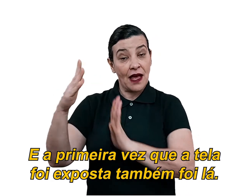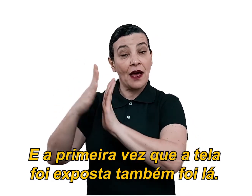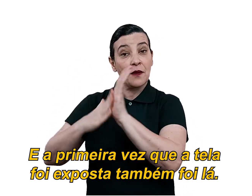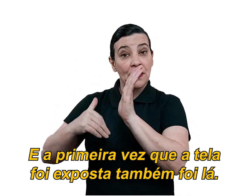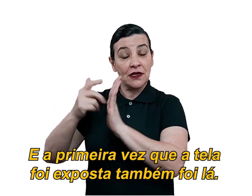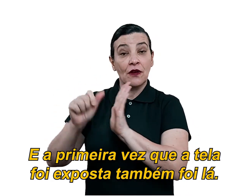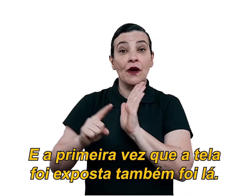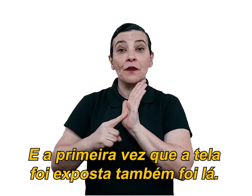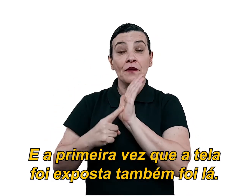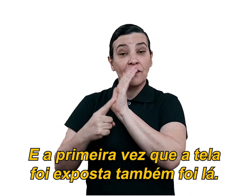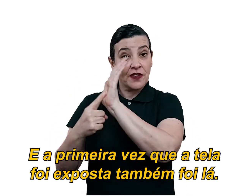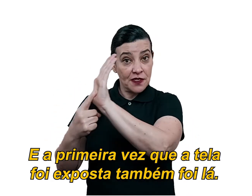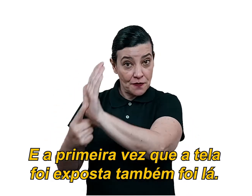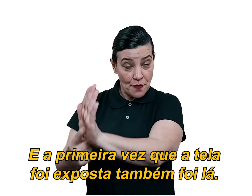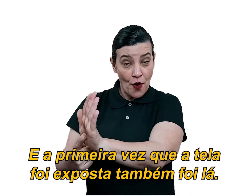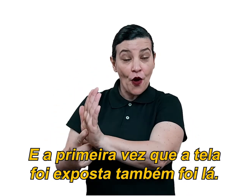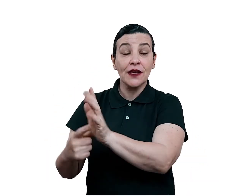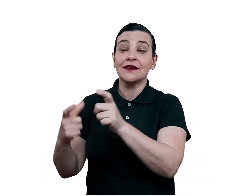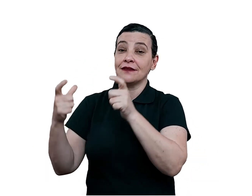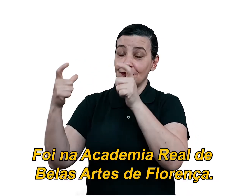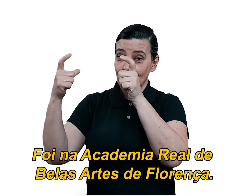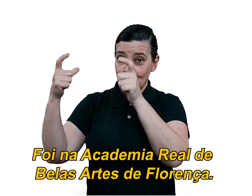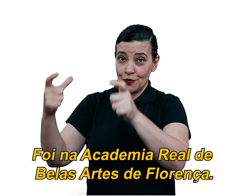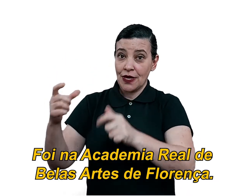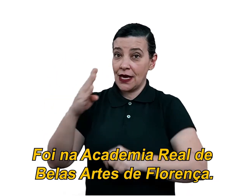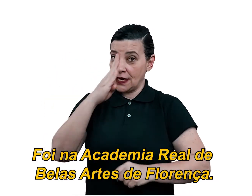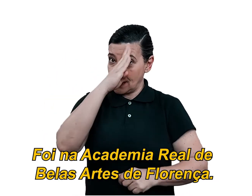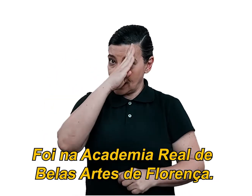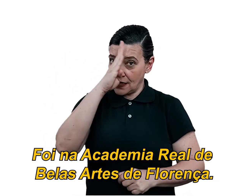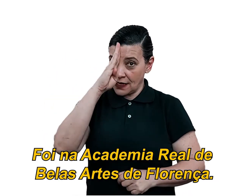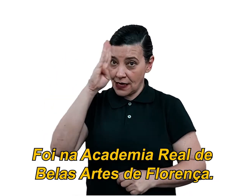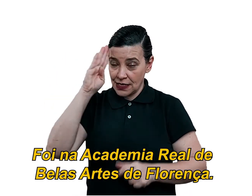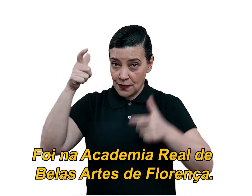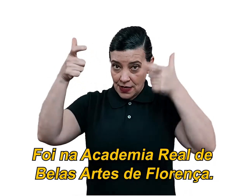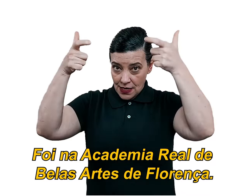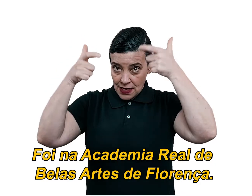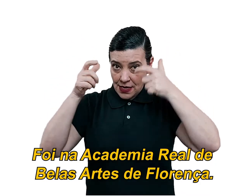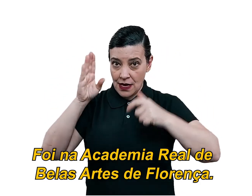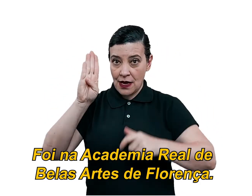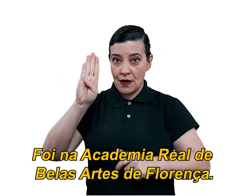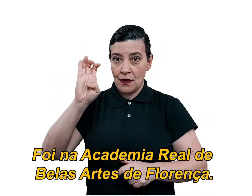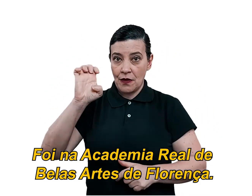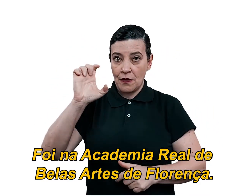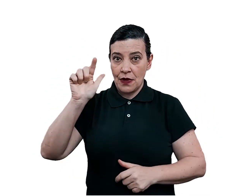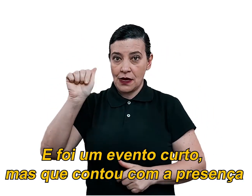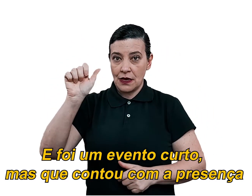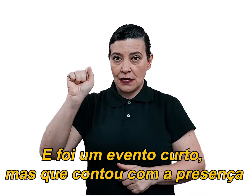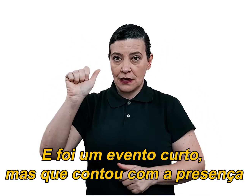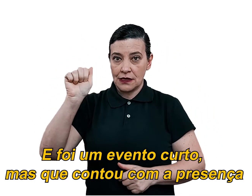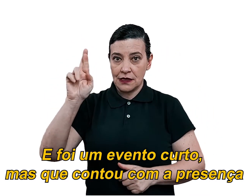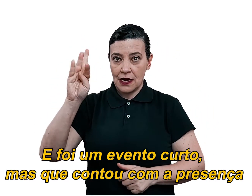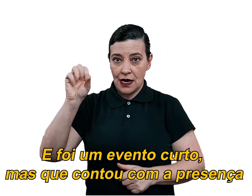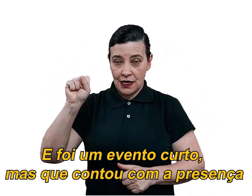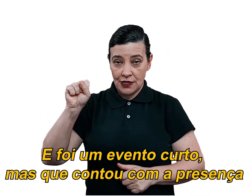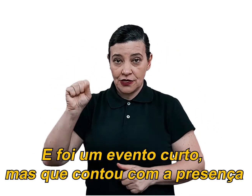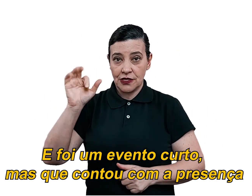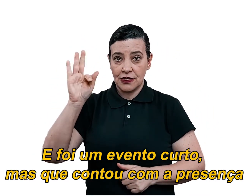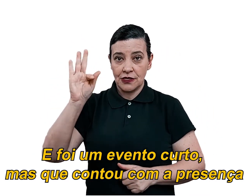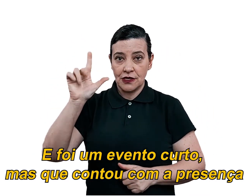foi exposta também foi lá. Foi na Academia Real de Belas Artes, de Florença. E foi um evento, assim, curto, mas